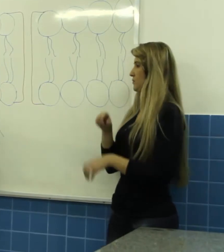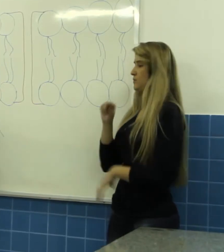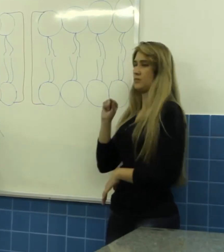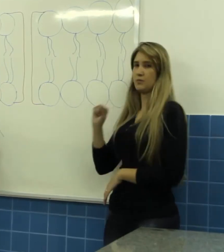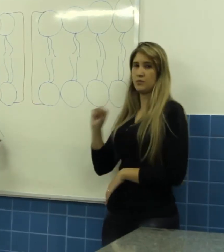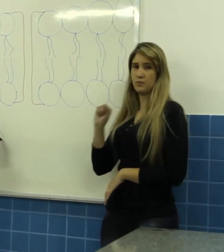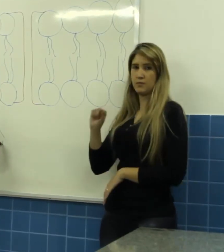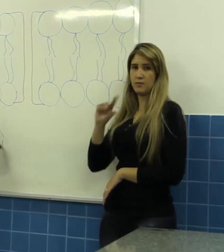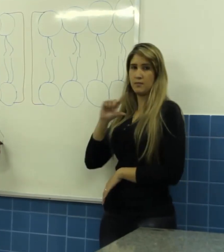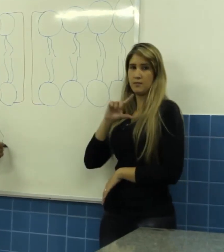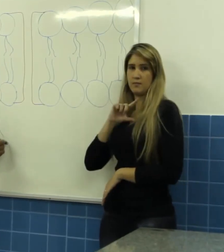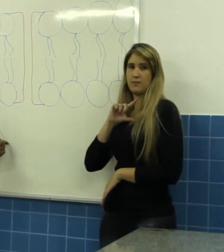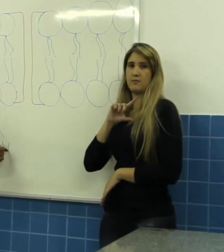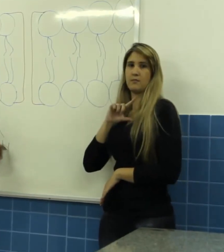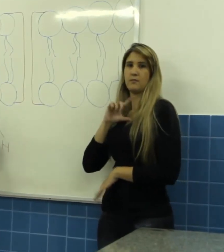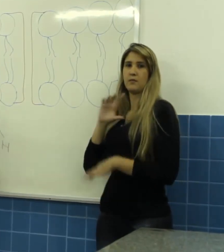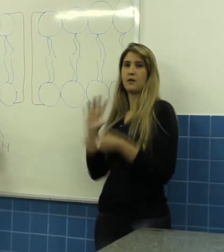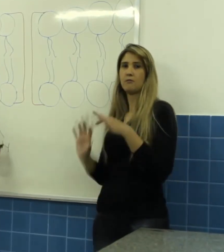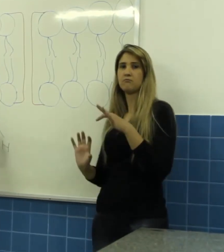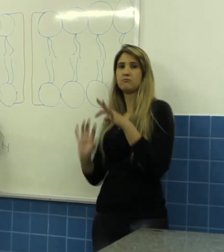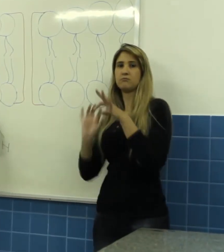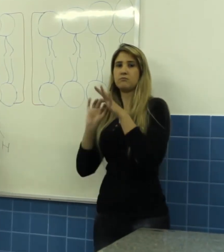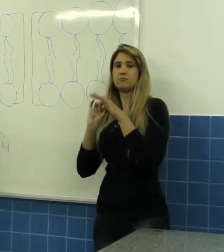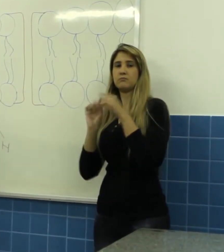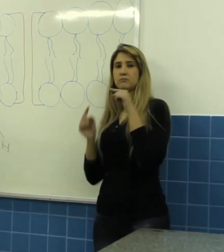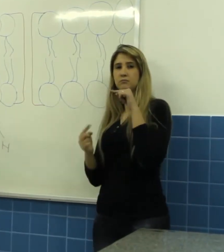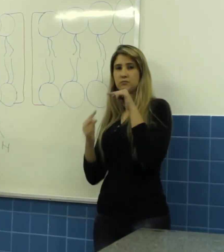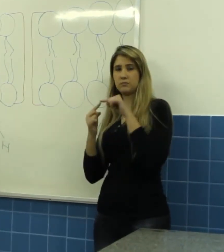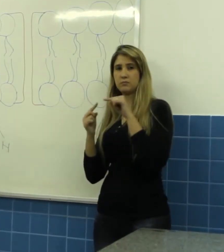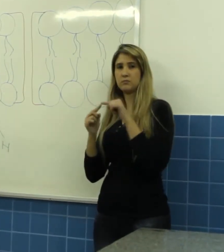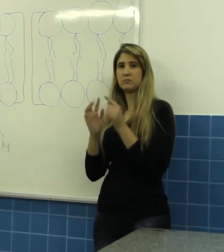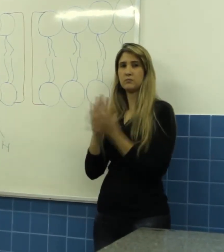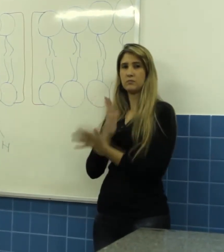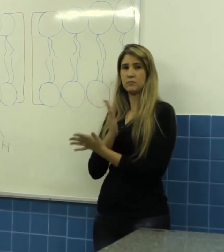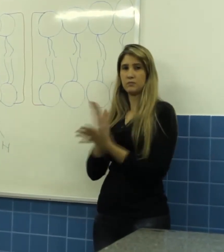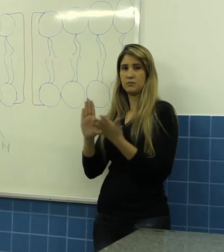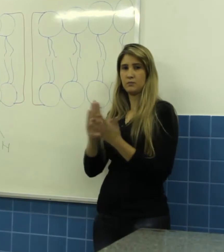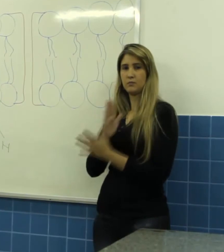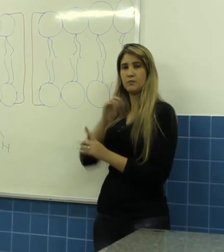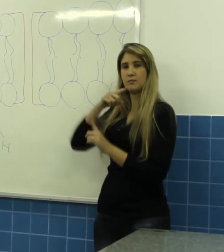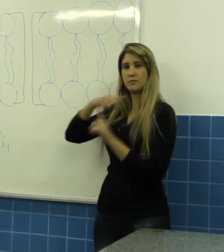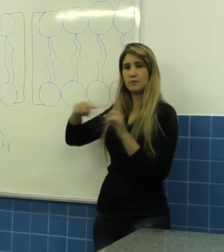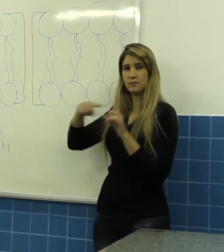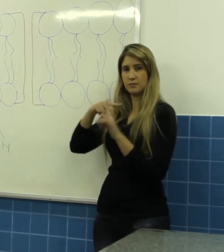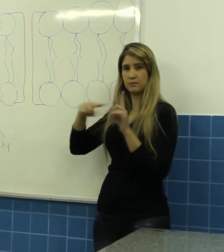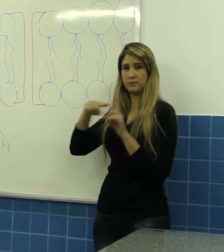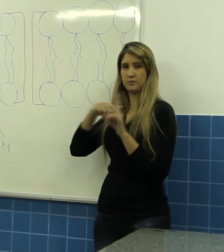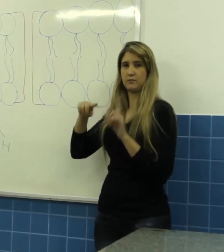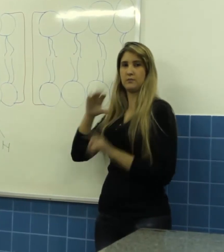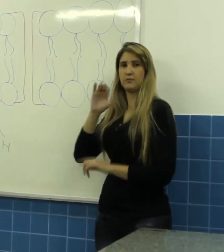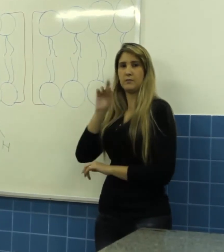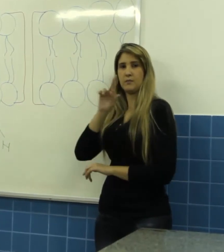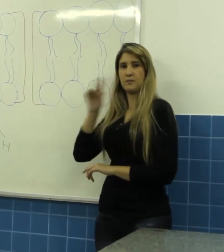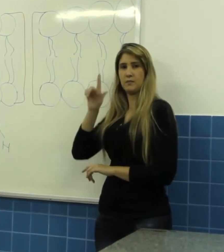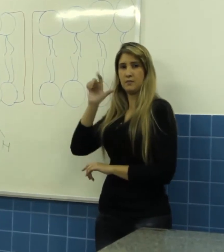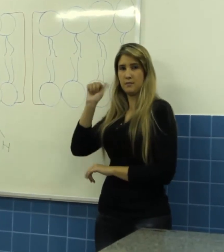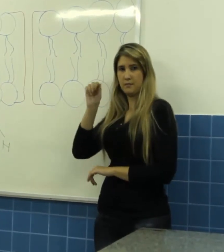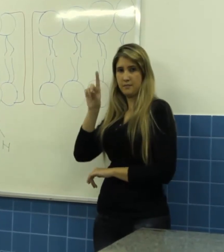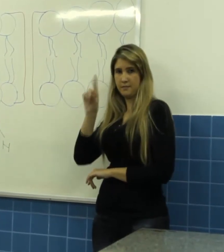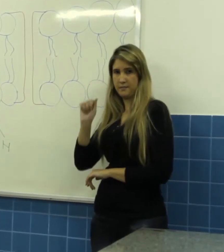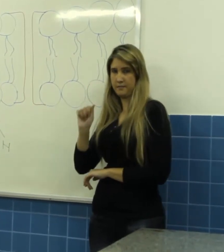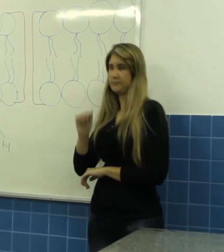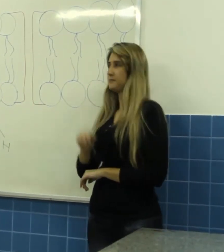parcialmente carregada, ela apresenta regiões parcialmente carregadas.